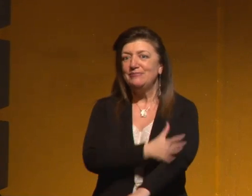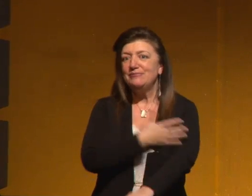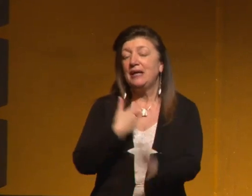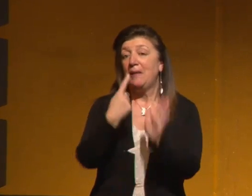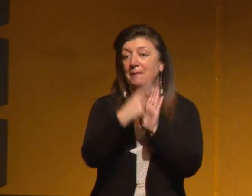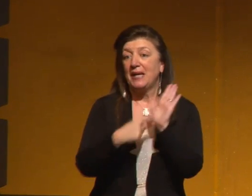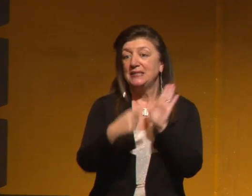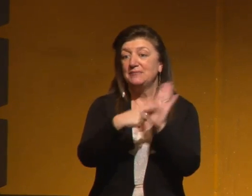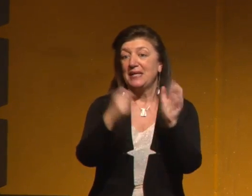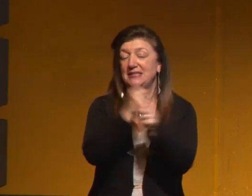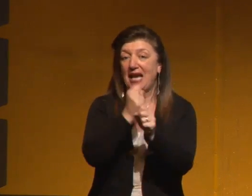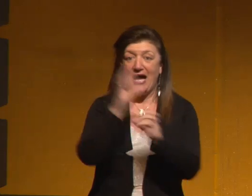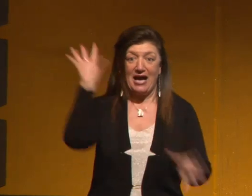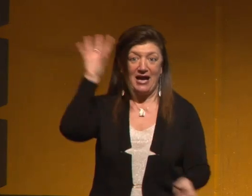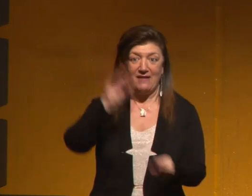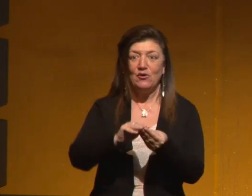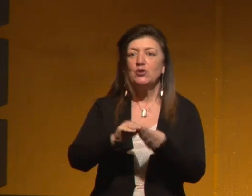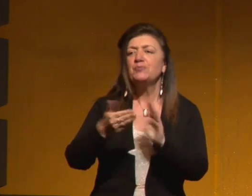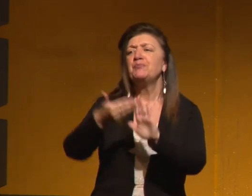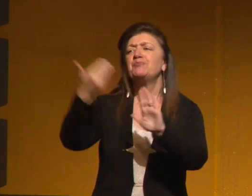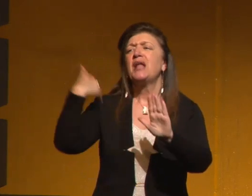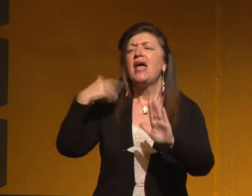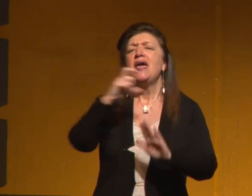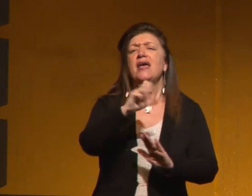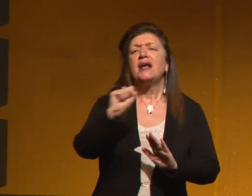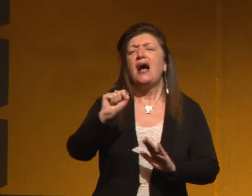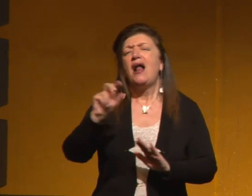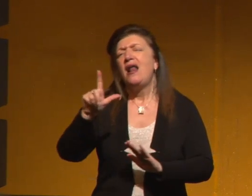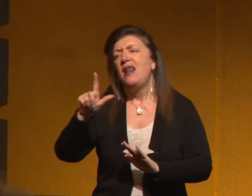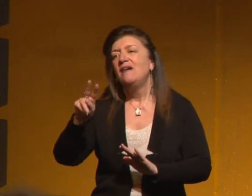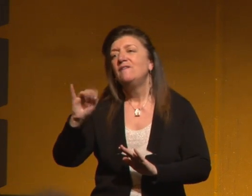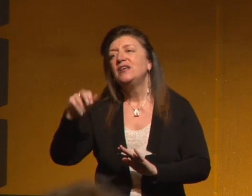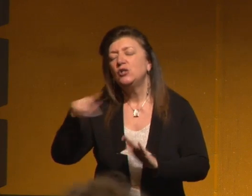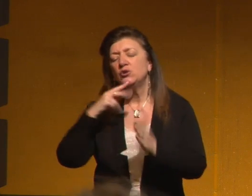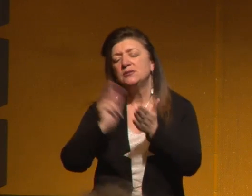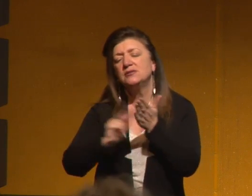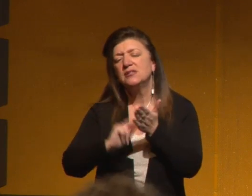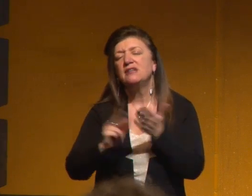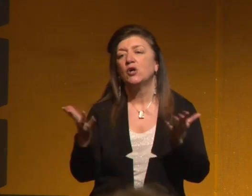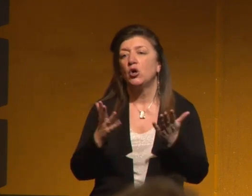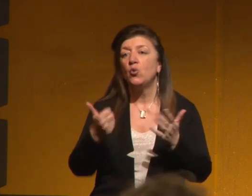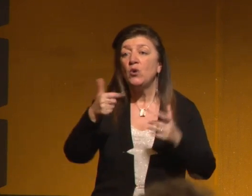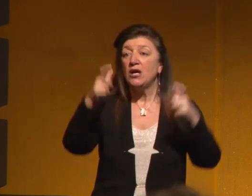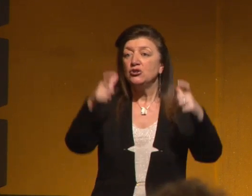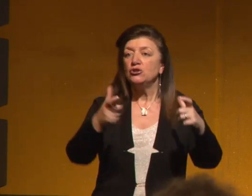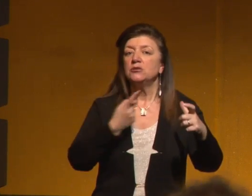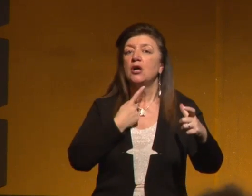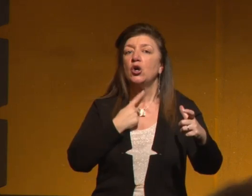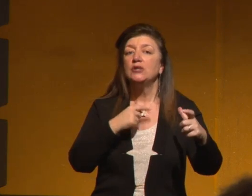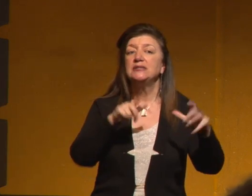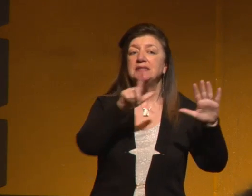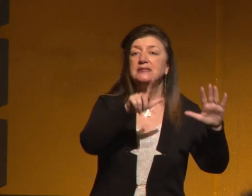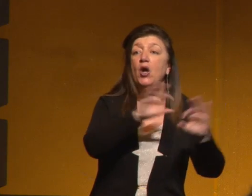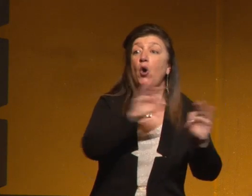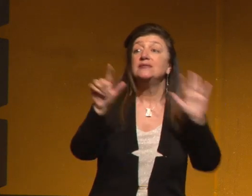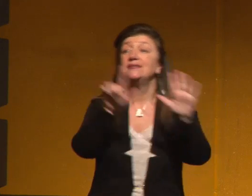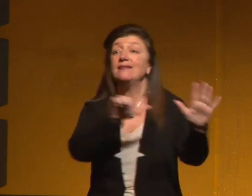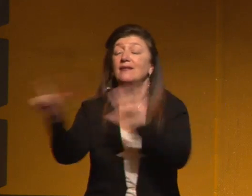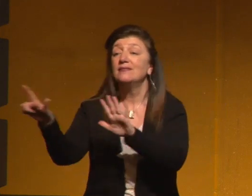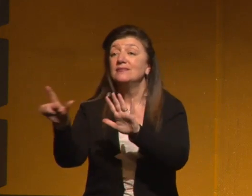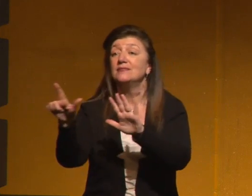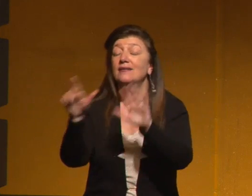lavoro calvino scriveva di una città non godi le sette all e settantasette meraviglie ma la risposta